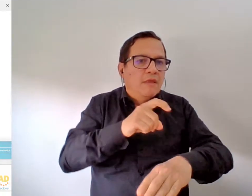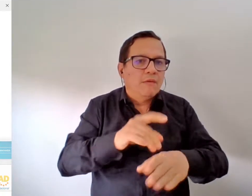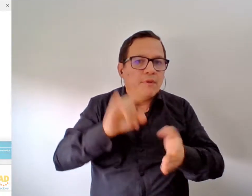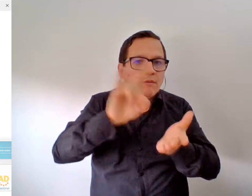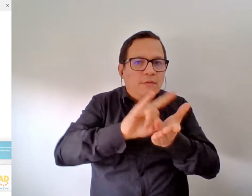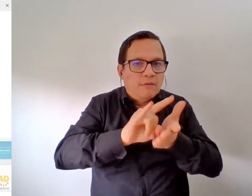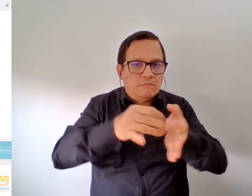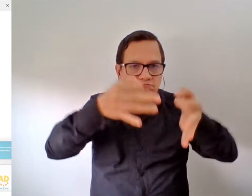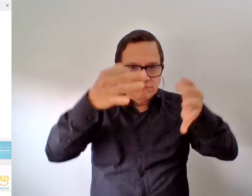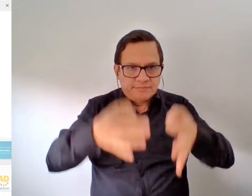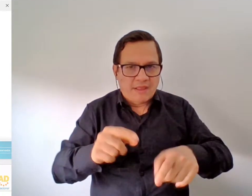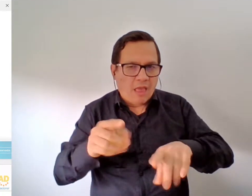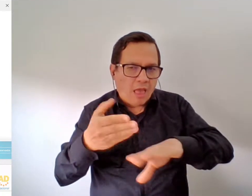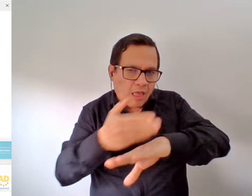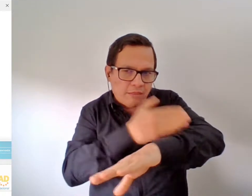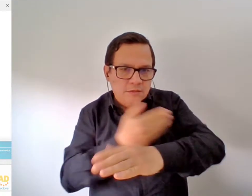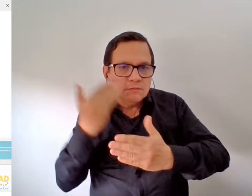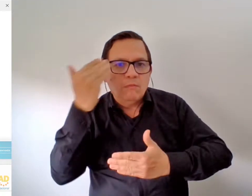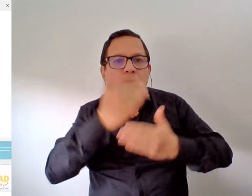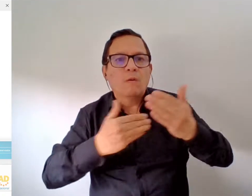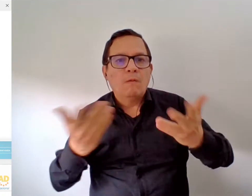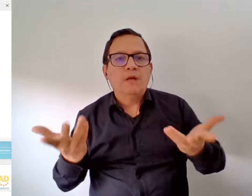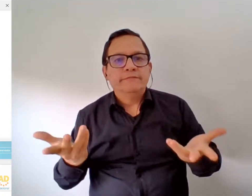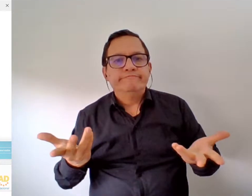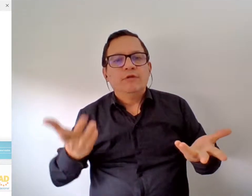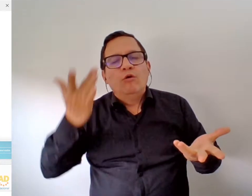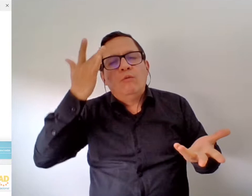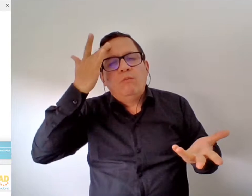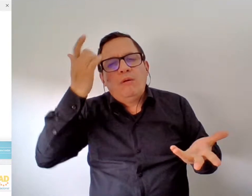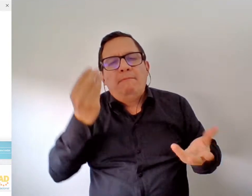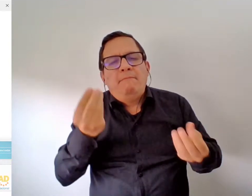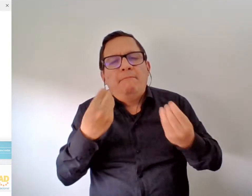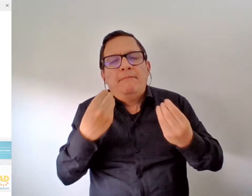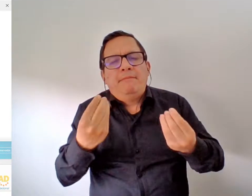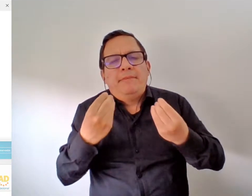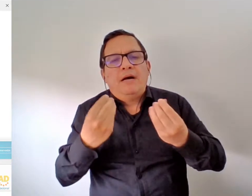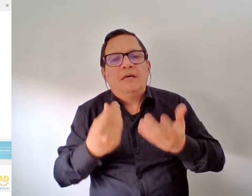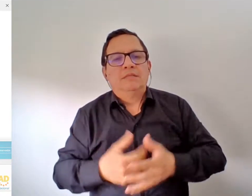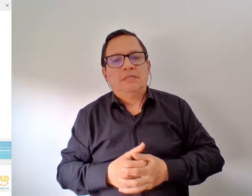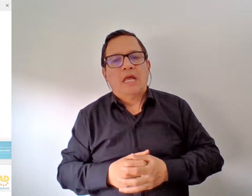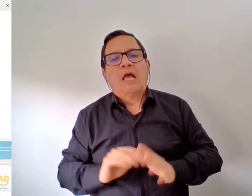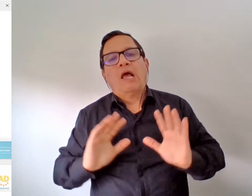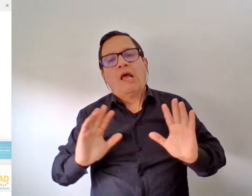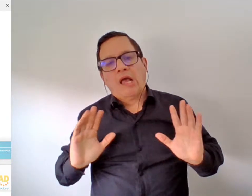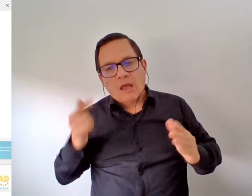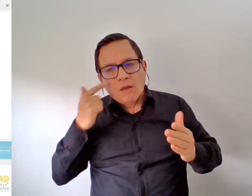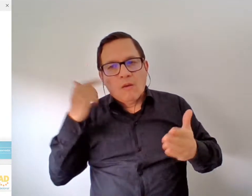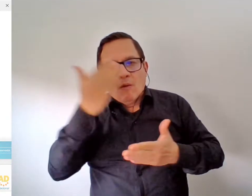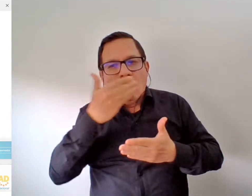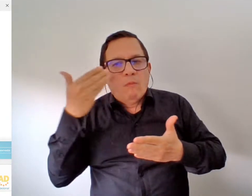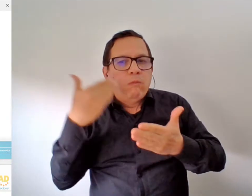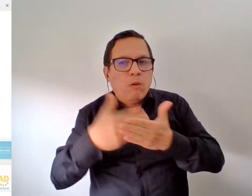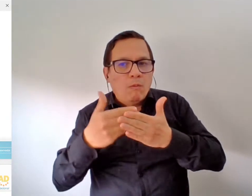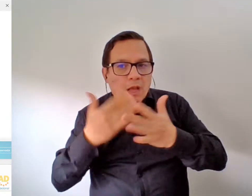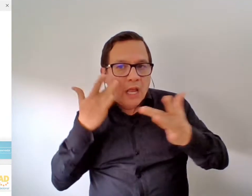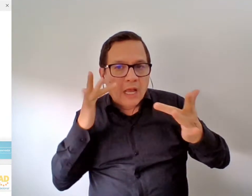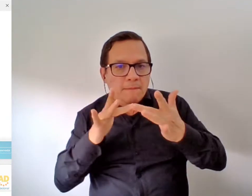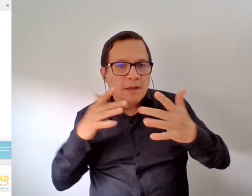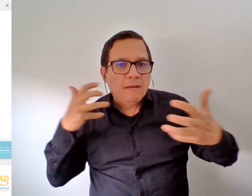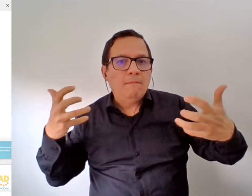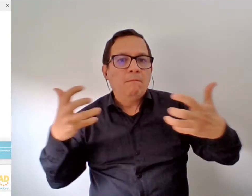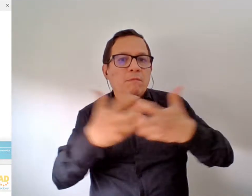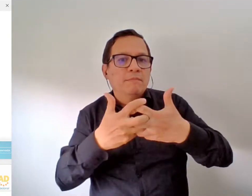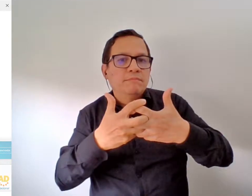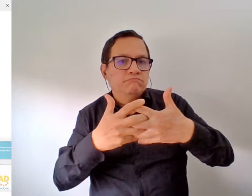instalar definitivamente. La razón de hacerlo es comprobar compatibilidad y